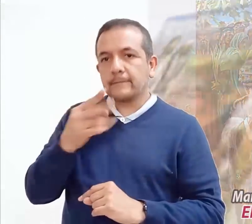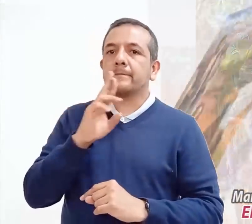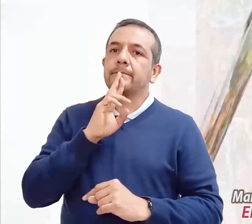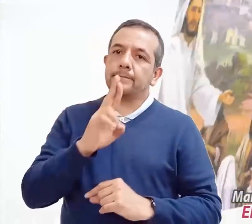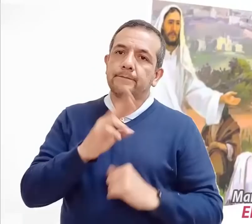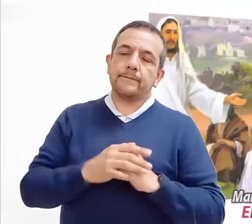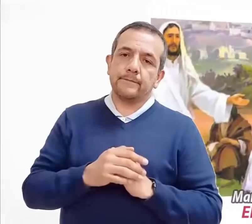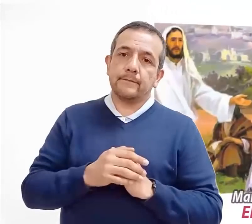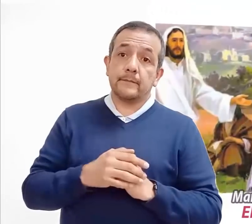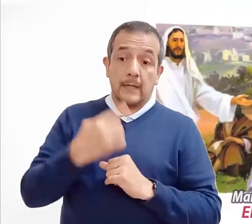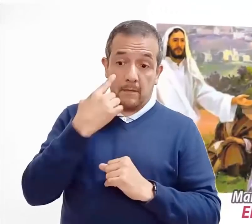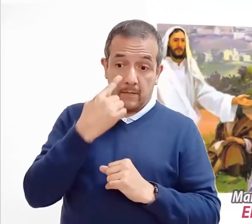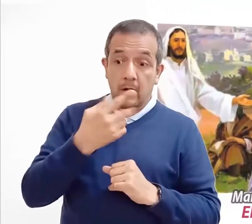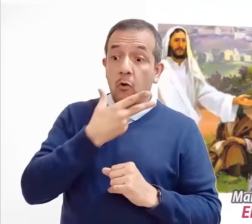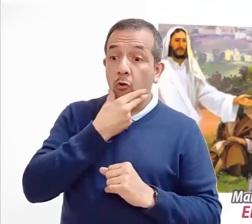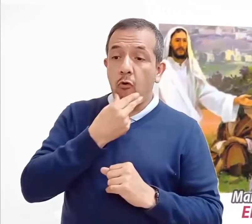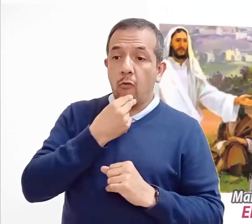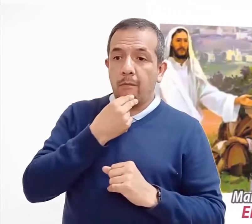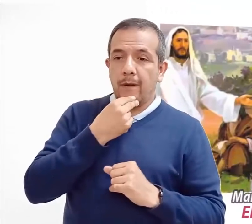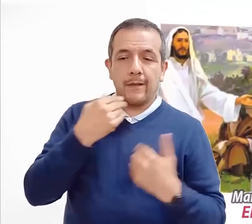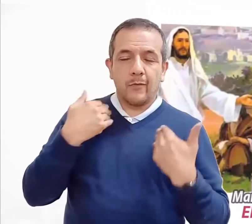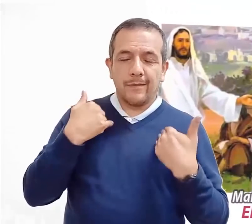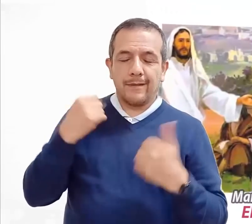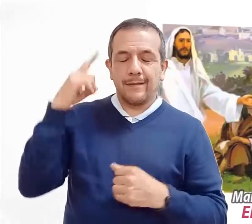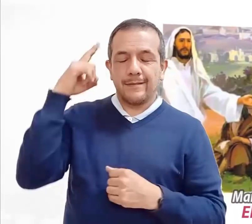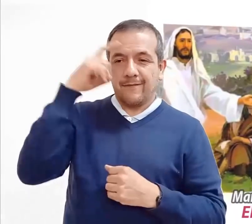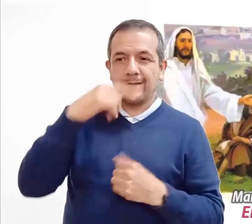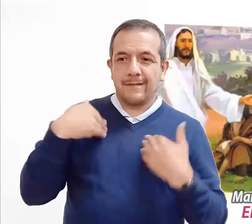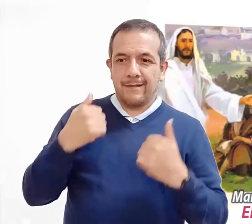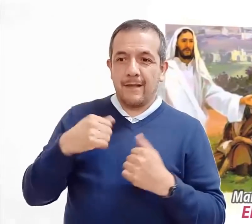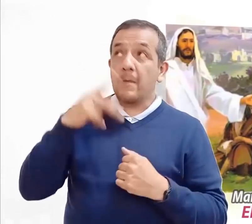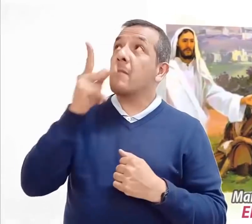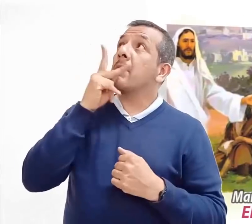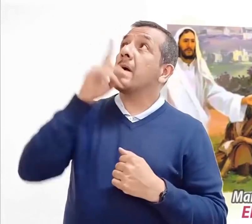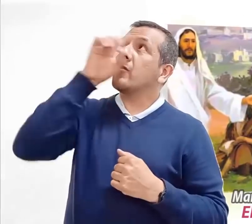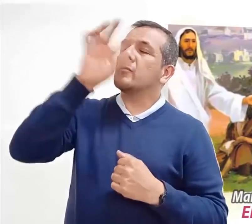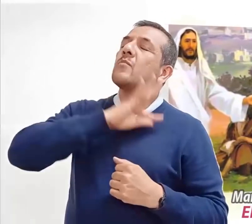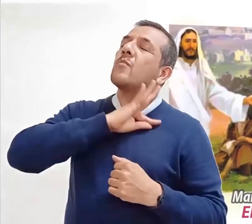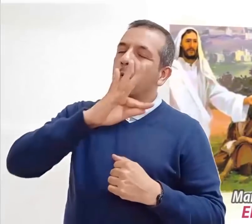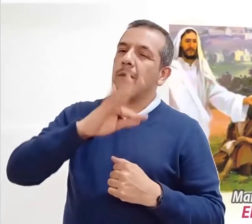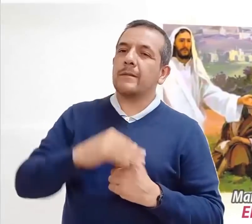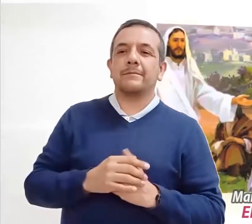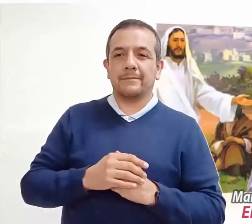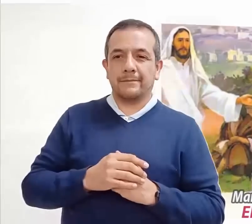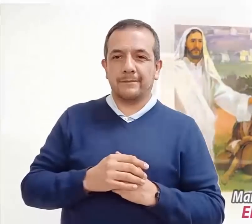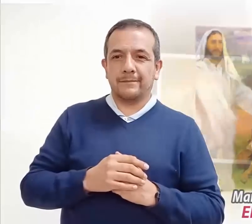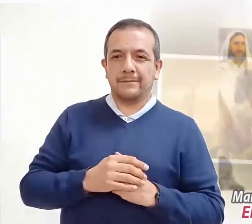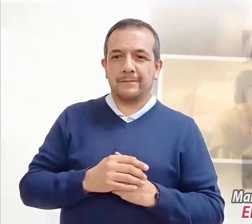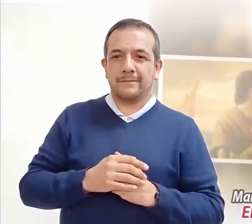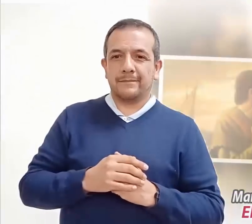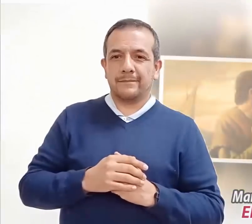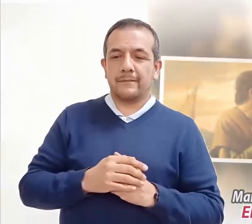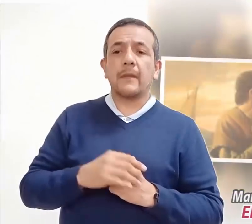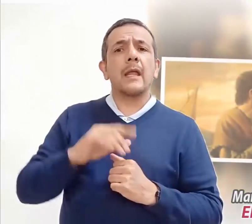respondió: para los hombres eso es imposible, mas para Dios todo es posible.